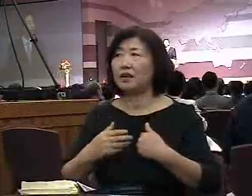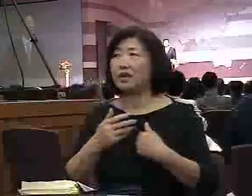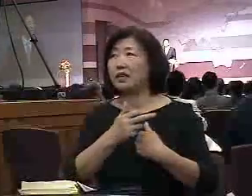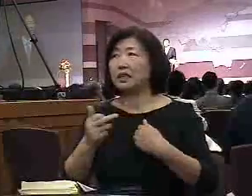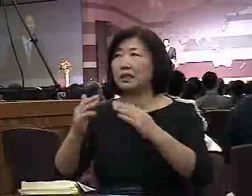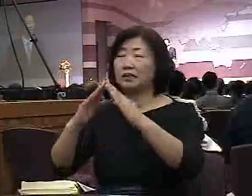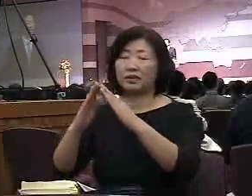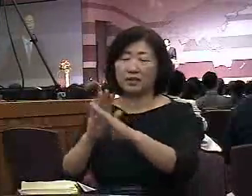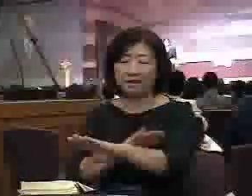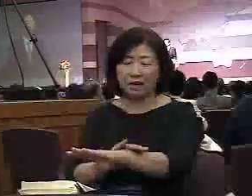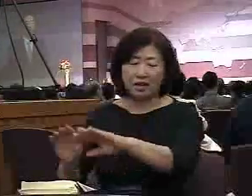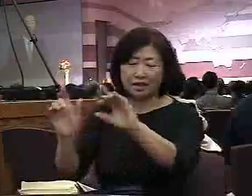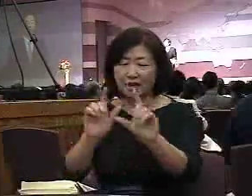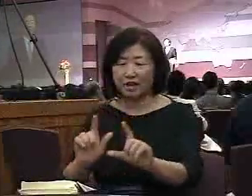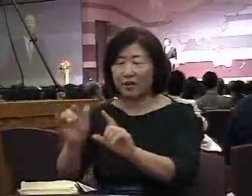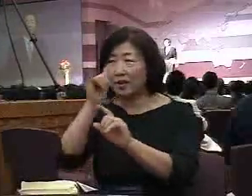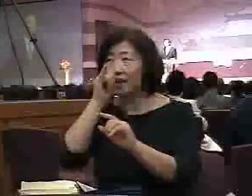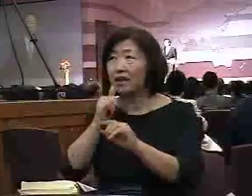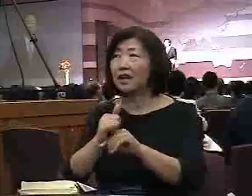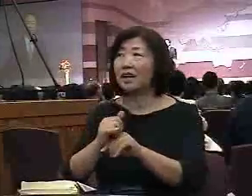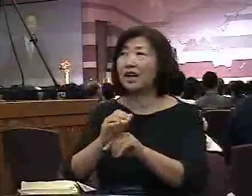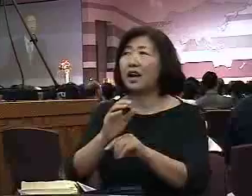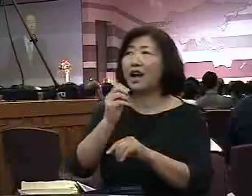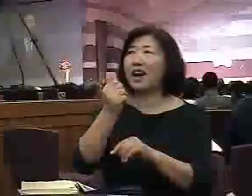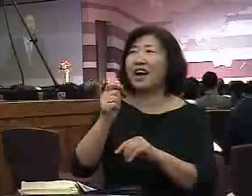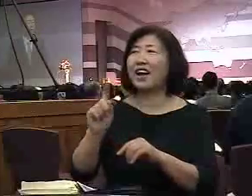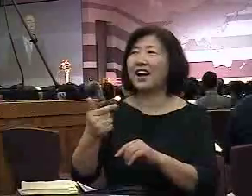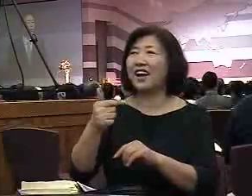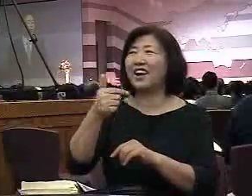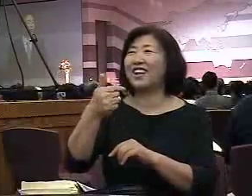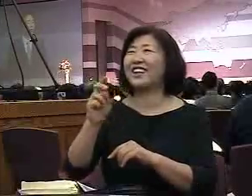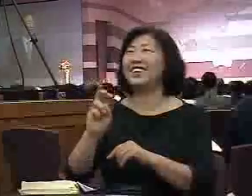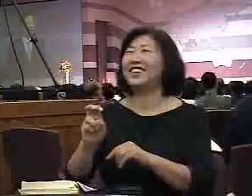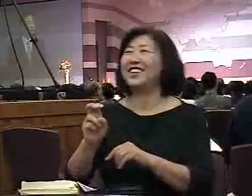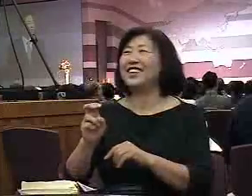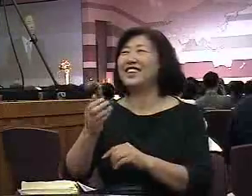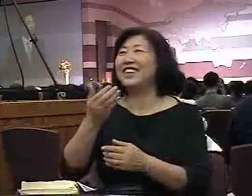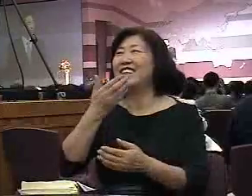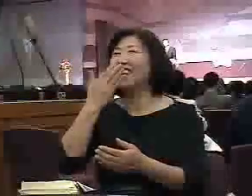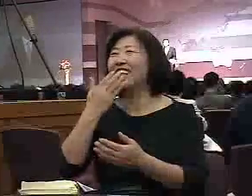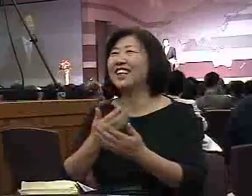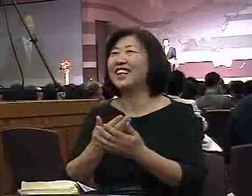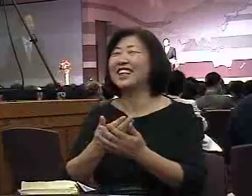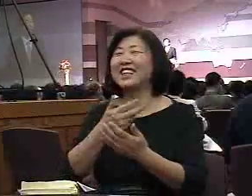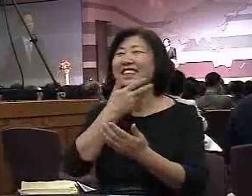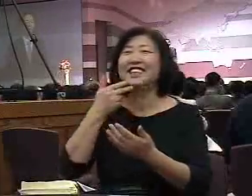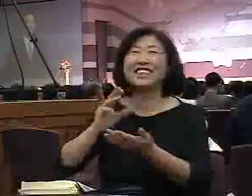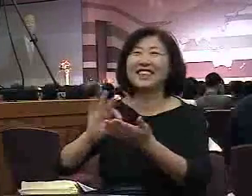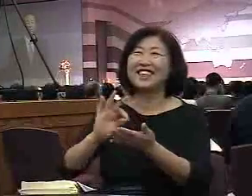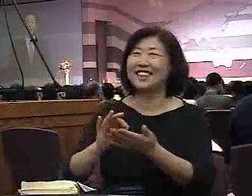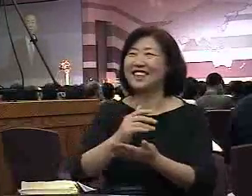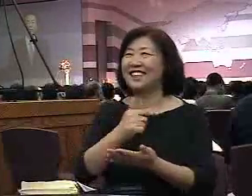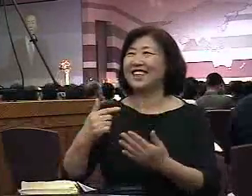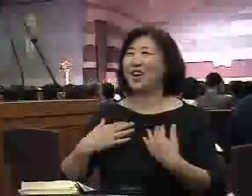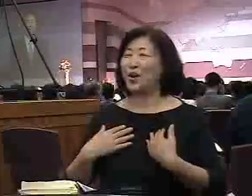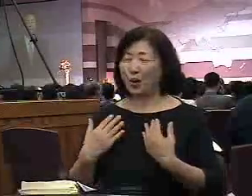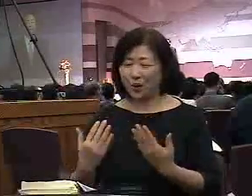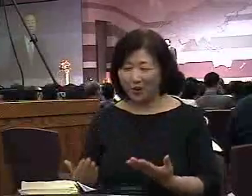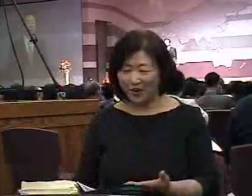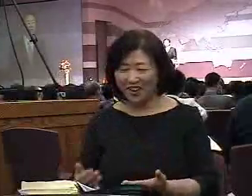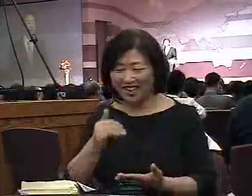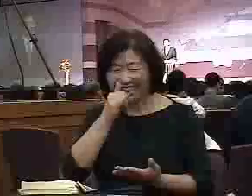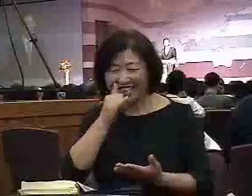잘 살고 있는데 한남체인에서 장 봐서 맛있게 밥해 먹고 영어 쓸 일 없이 너무나 편하게 잘 지내고